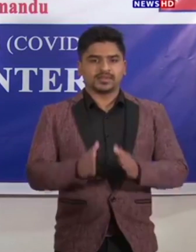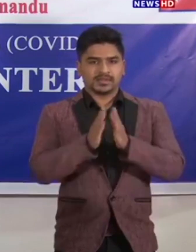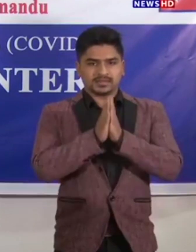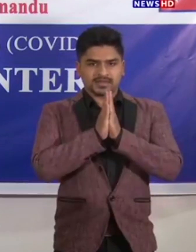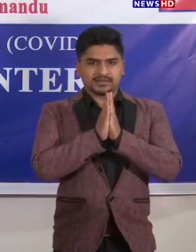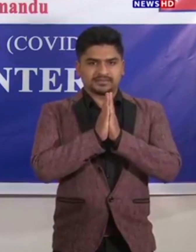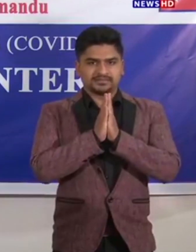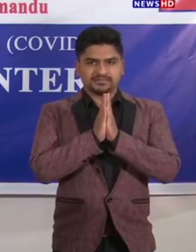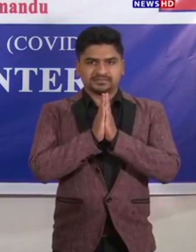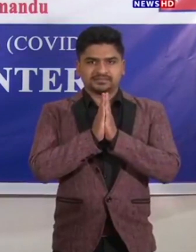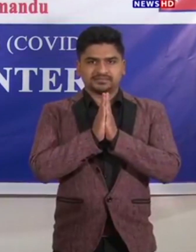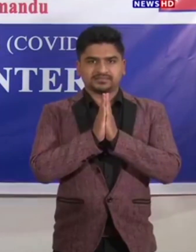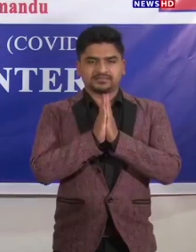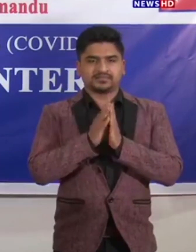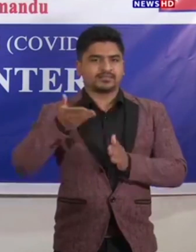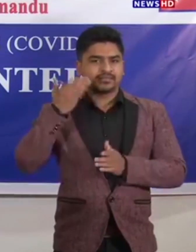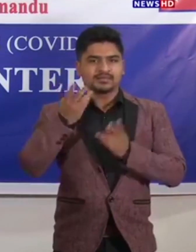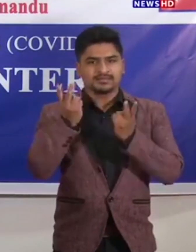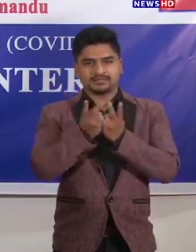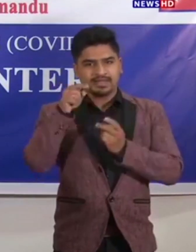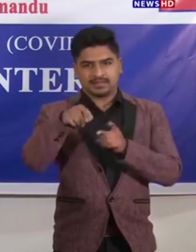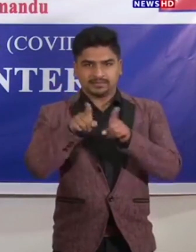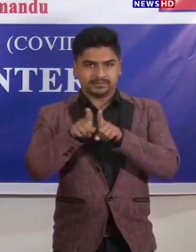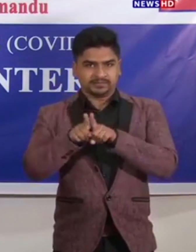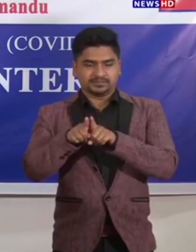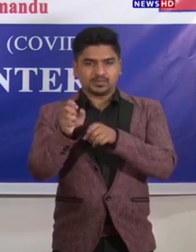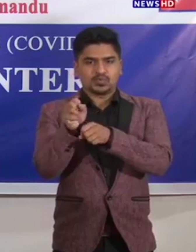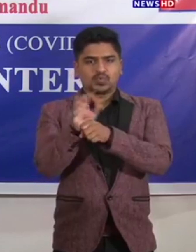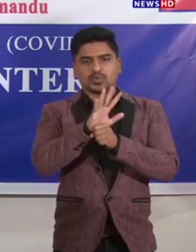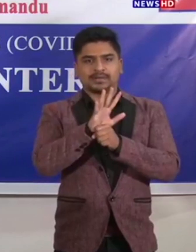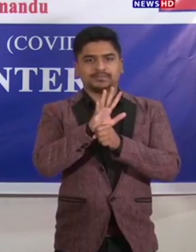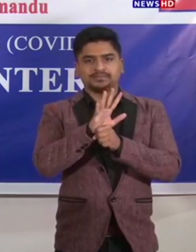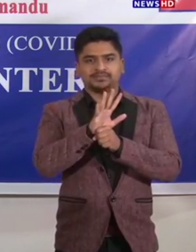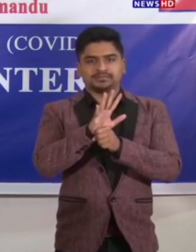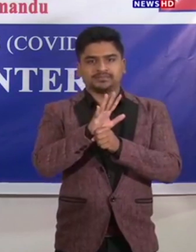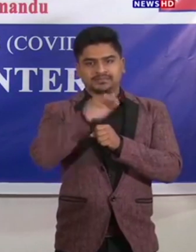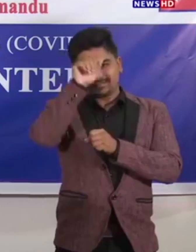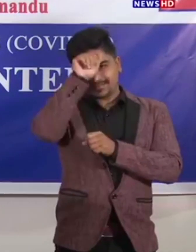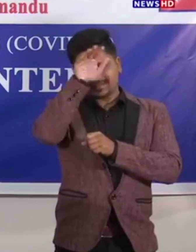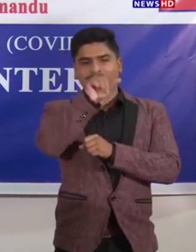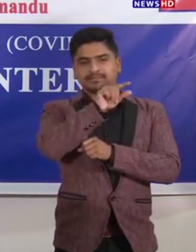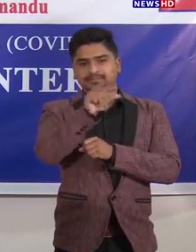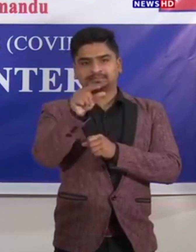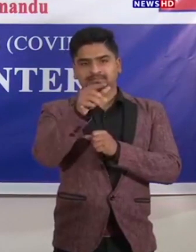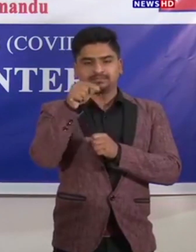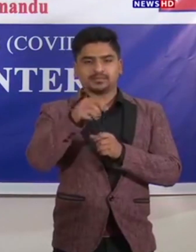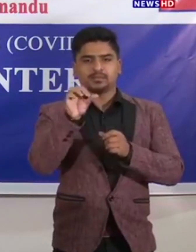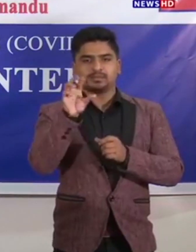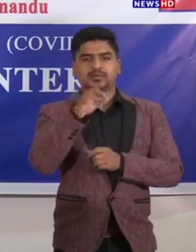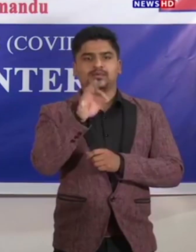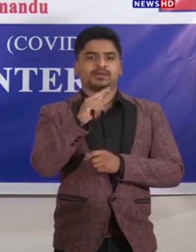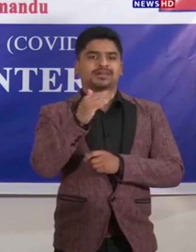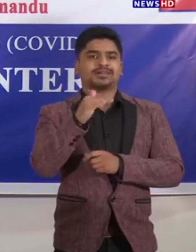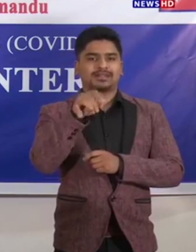नमस्कार, शदाजे आज आपनी यो कोरुणा को अपडेत लिए र अम्गागता